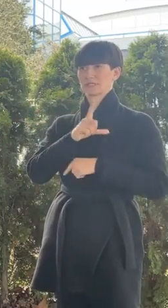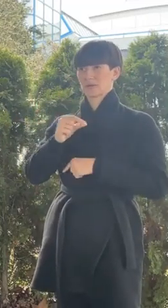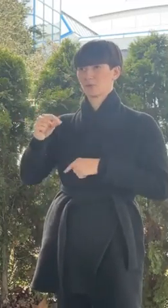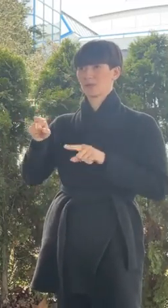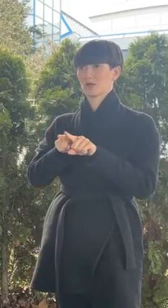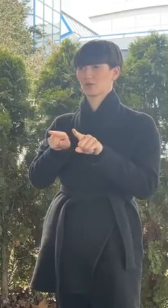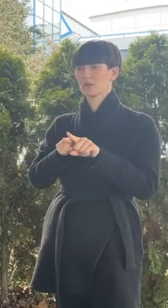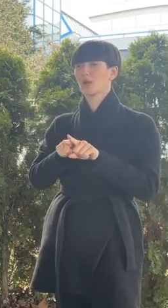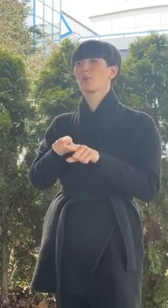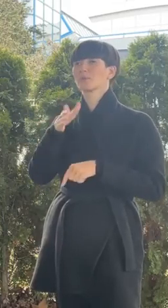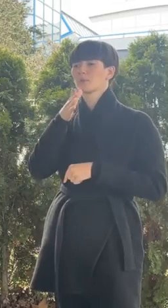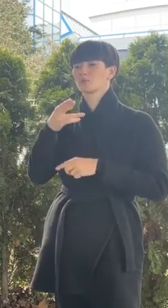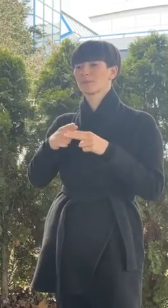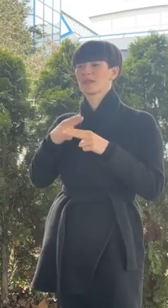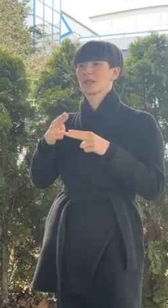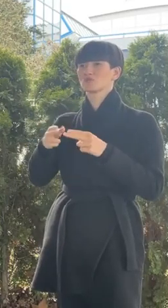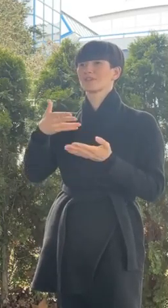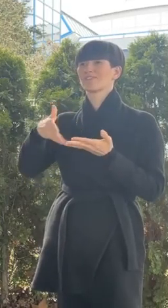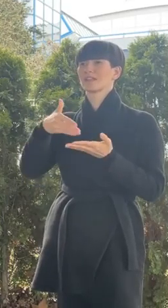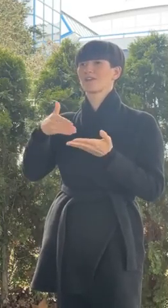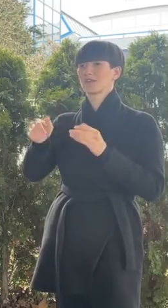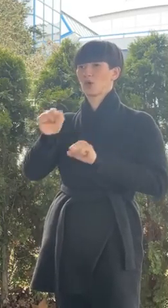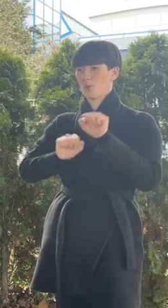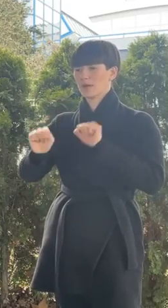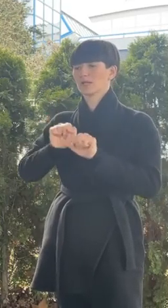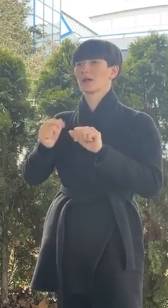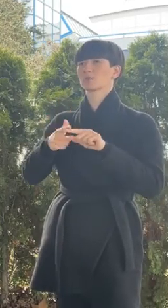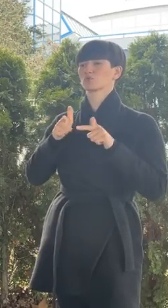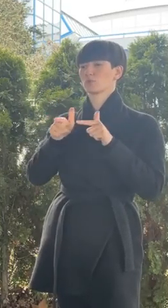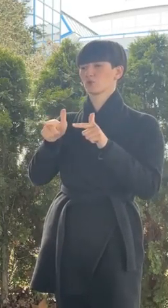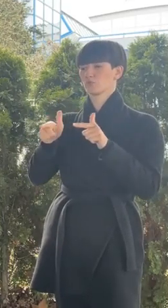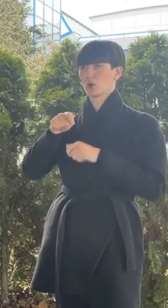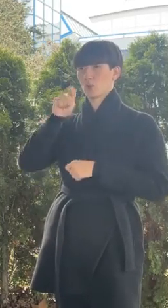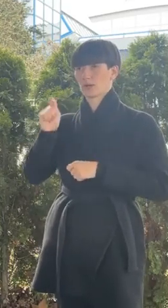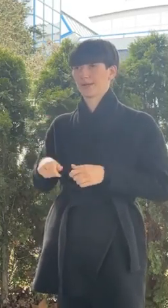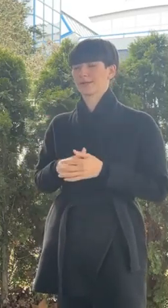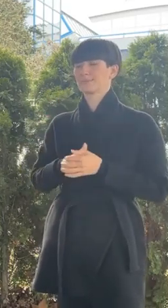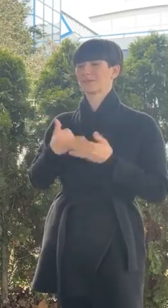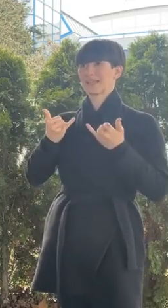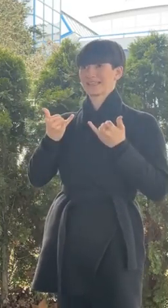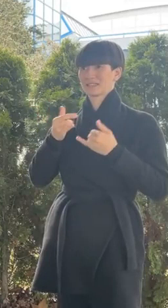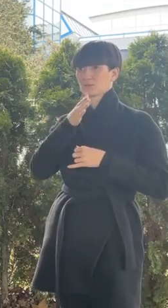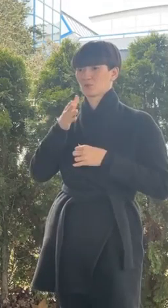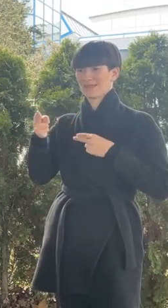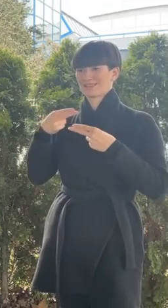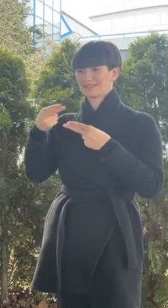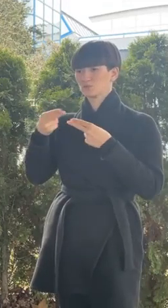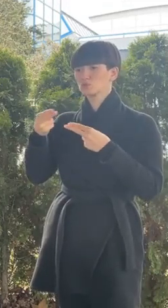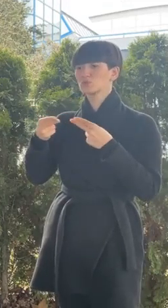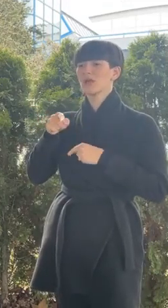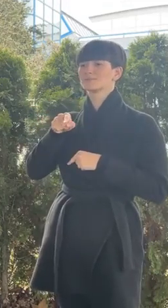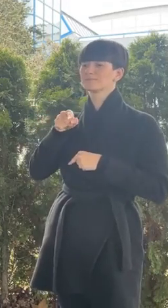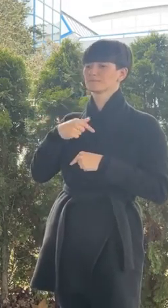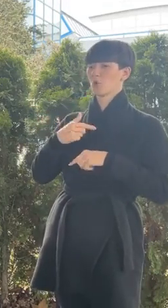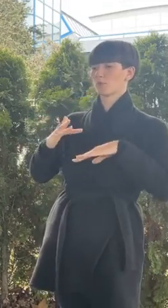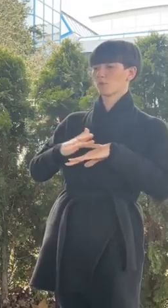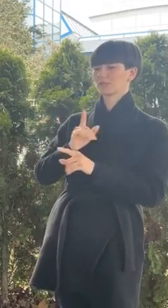o výdavkoch na obranu, budeme hovoriť o podpore Ukrajiny. Tú dnešnú diskusiu vnímam ako jednu zo série, ktoré predchádzajú